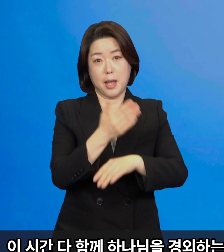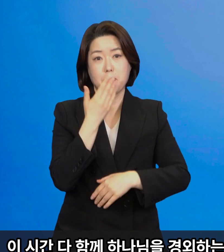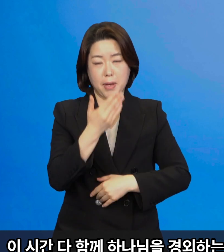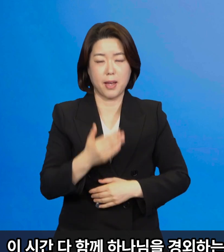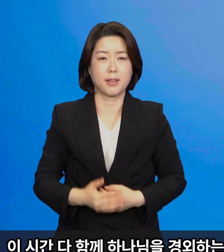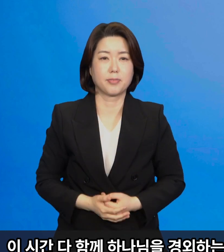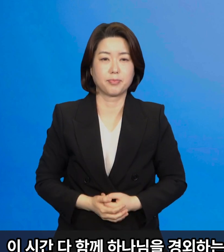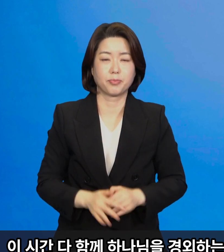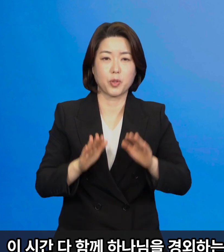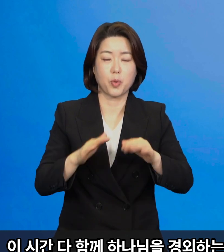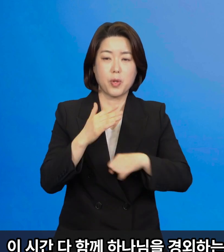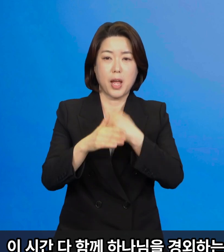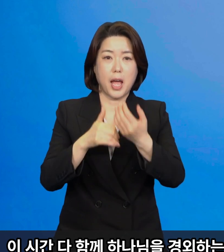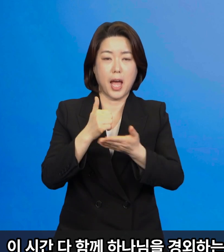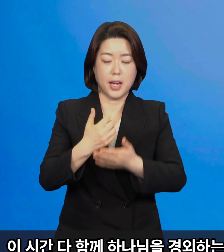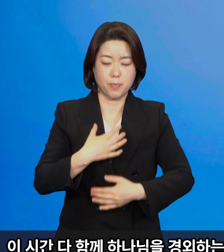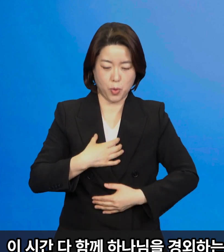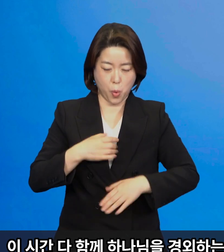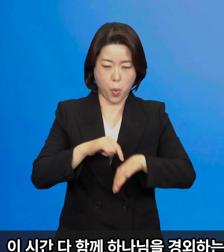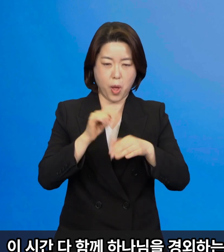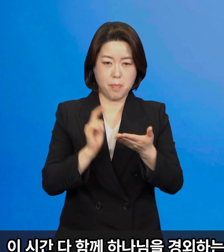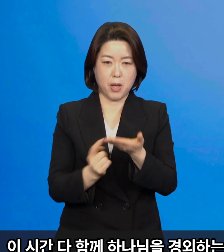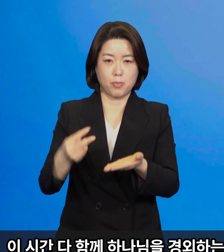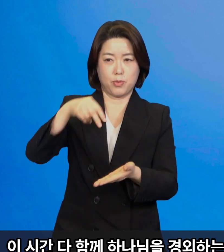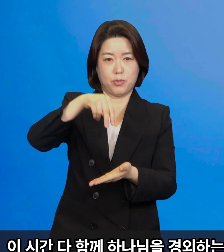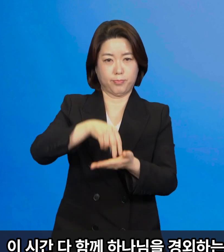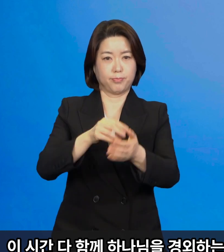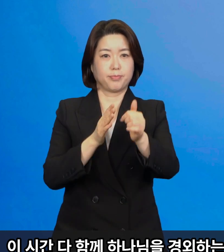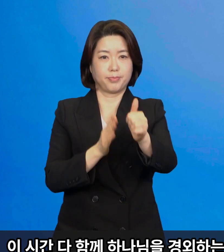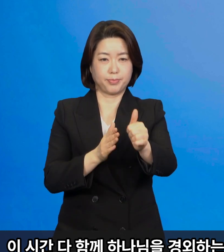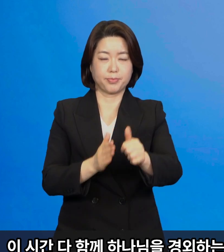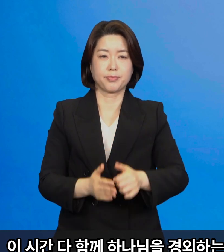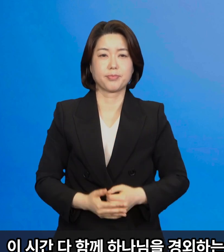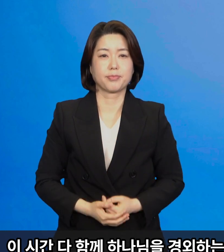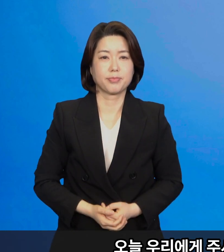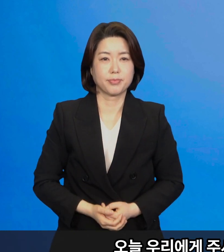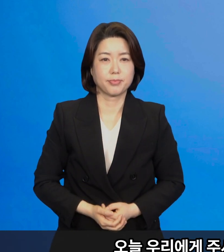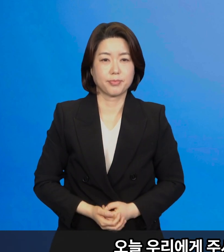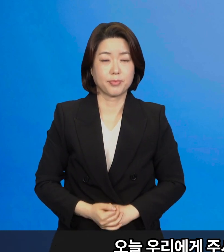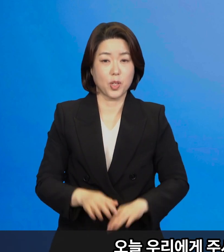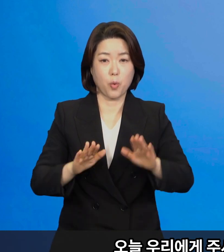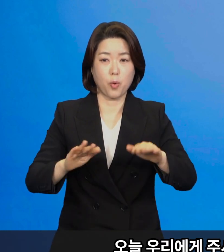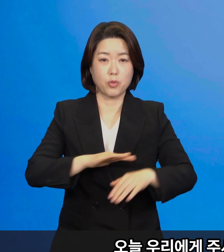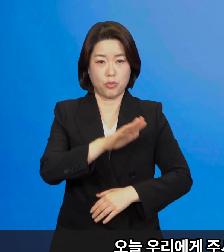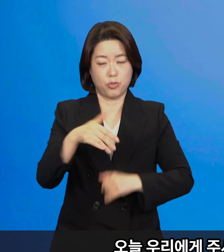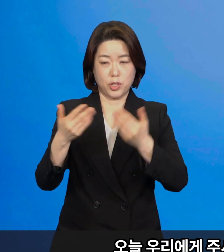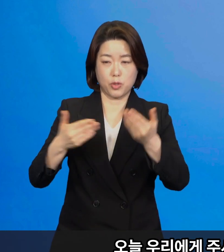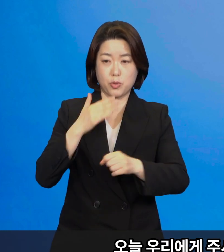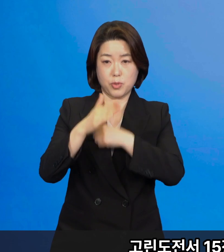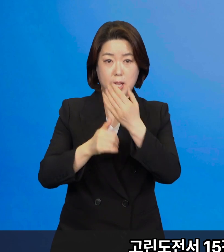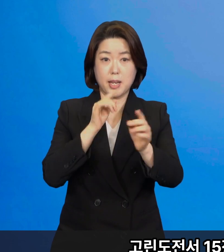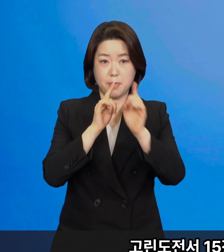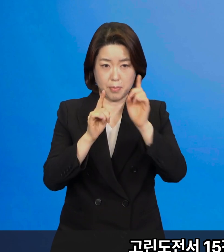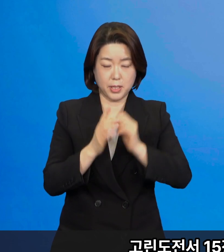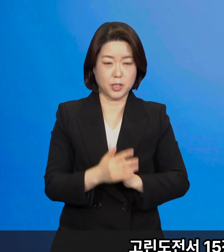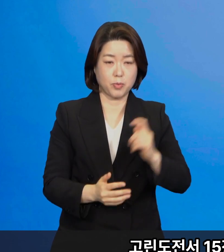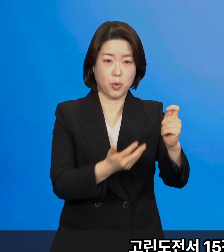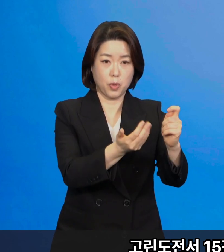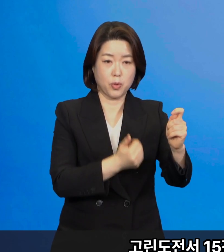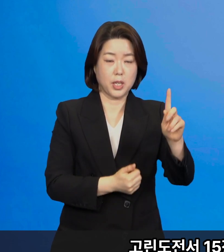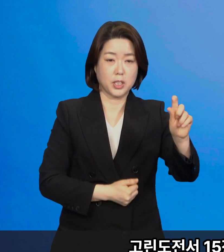이 시간 다 함께 하나님을 경외하는 마음으로 자리에서 일어서시겠습니다. 오늘 우리에게 주시는 하나님의 말씀은